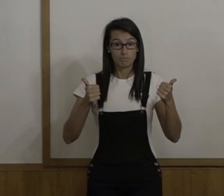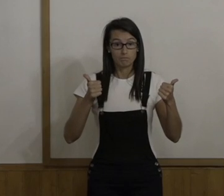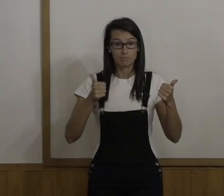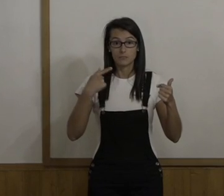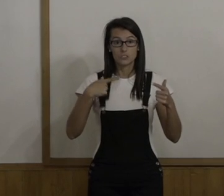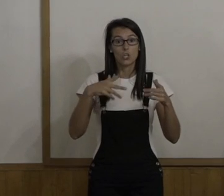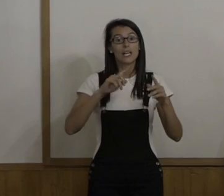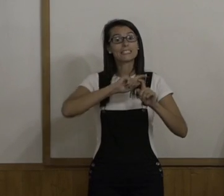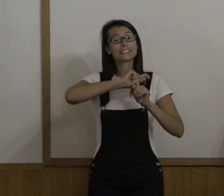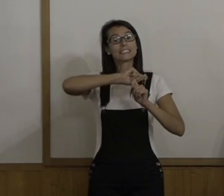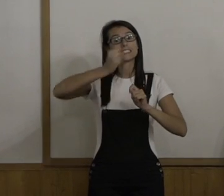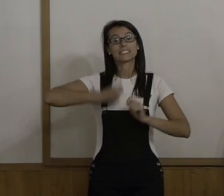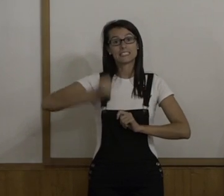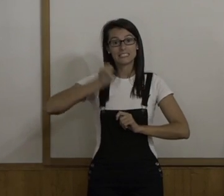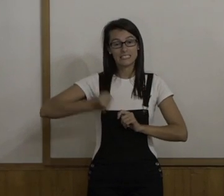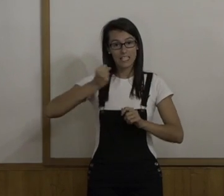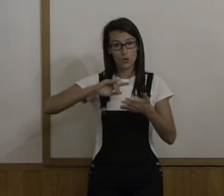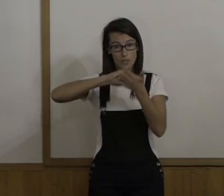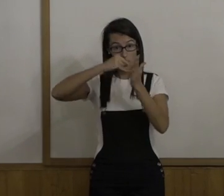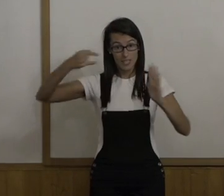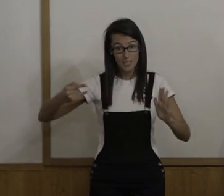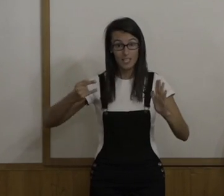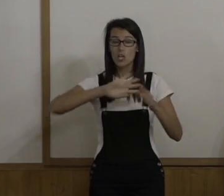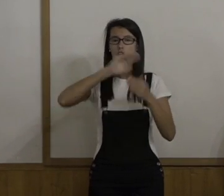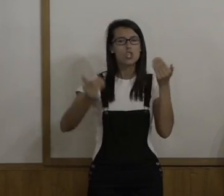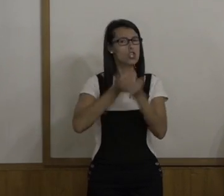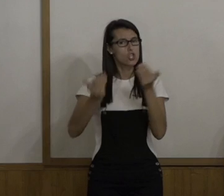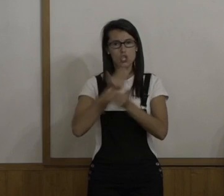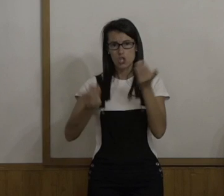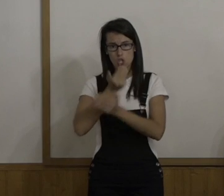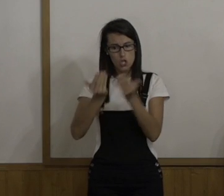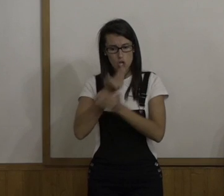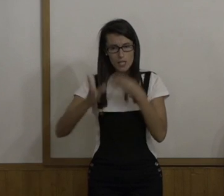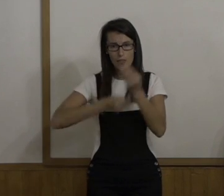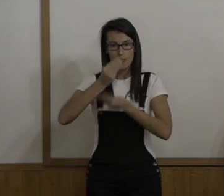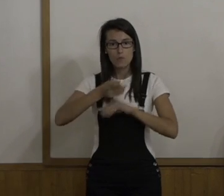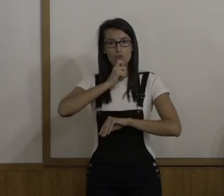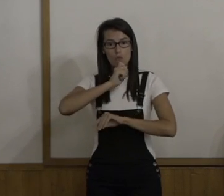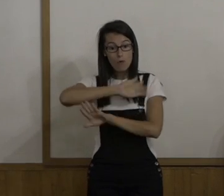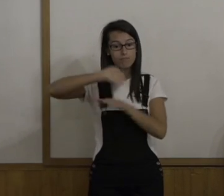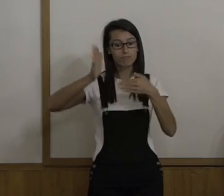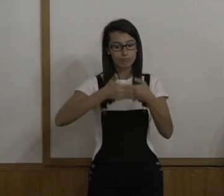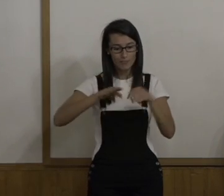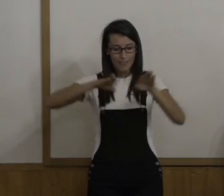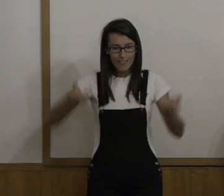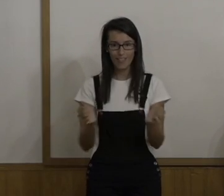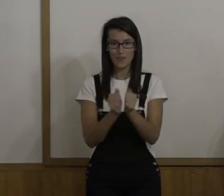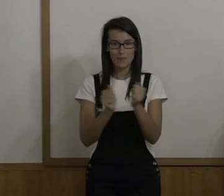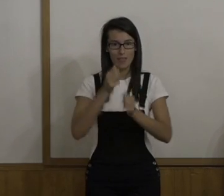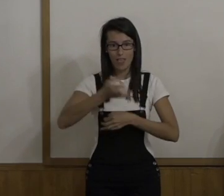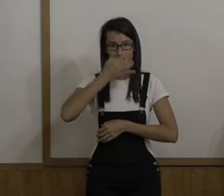siempre en Xacobeo Tech, todas las actividades del día las cerramos con la Tecnolareira. Y hoy